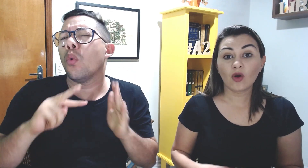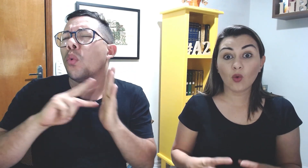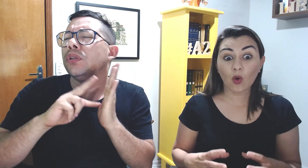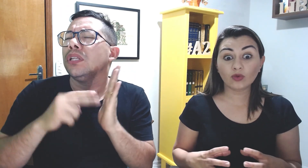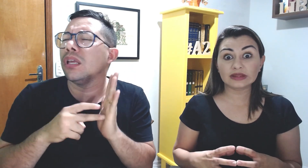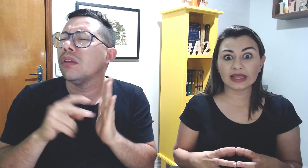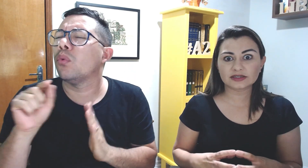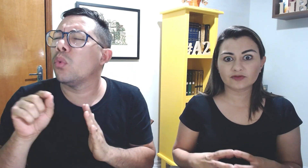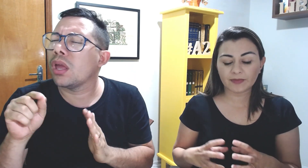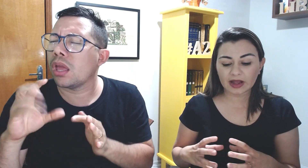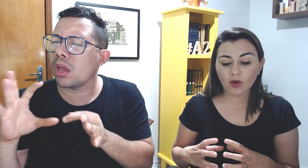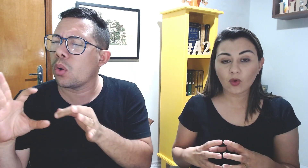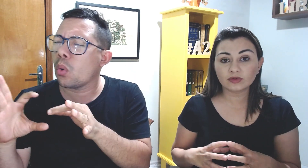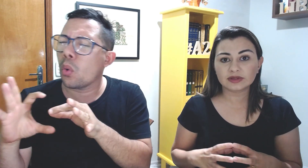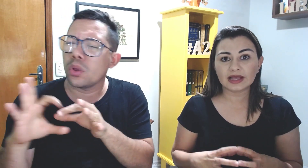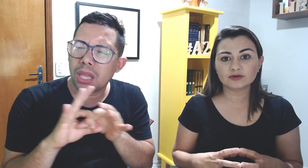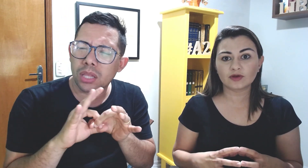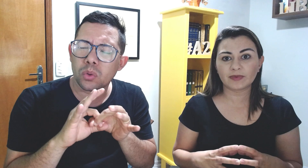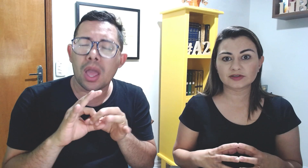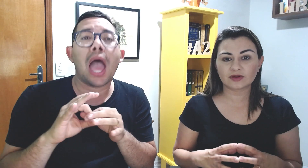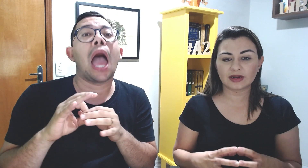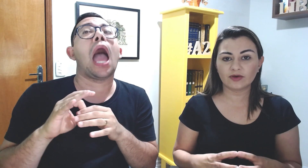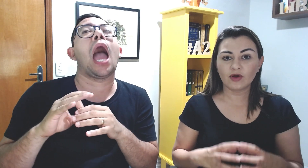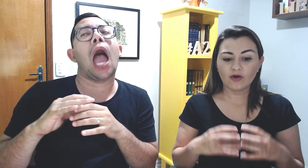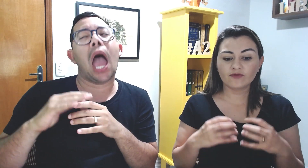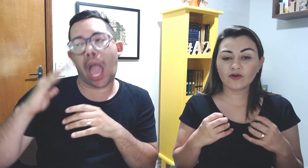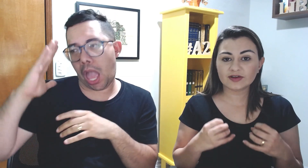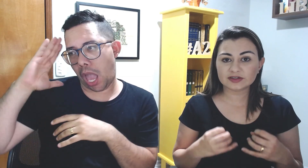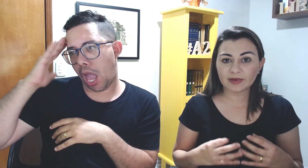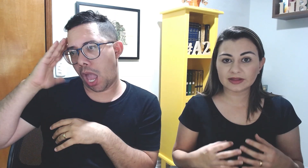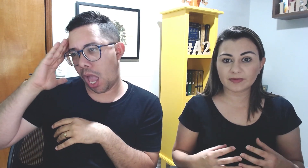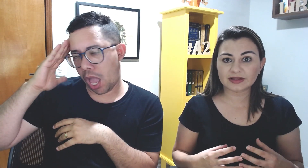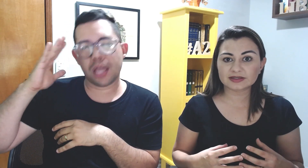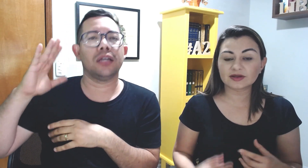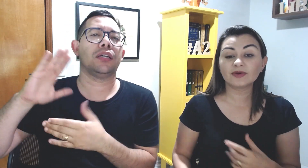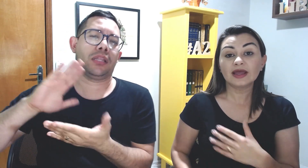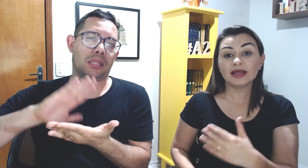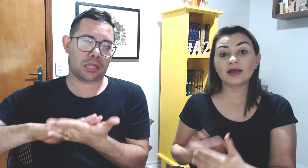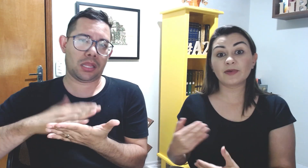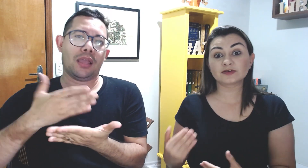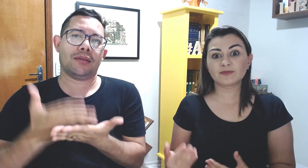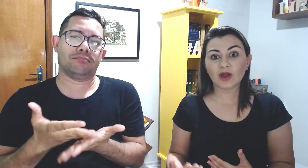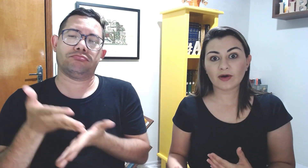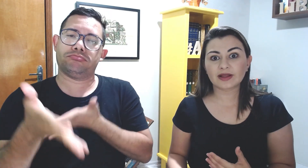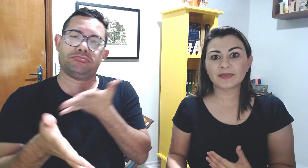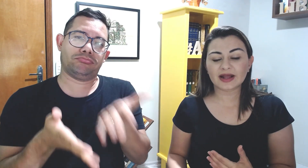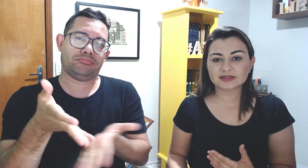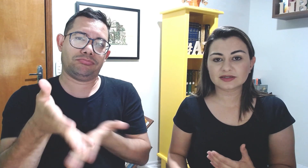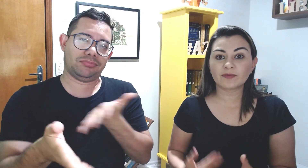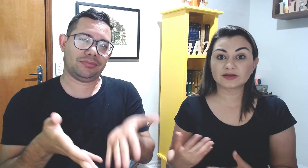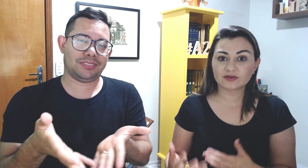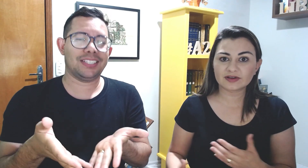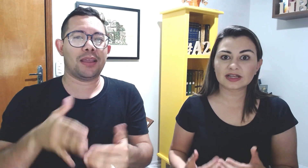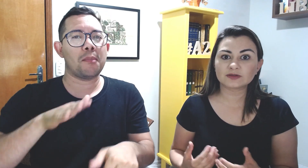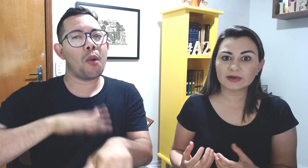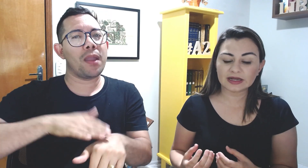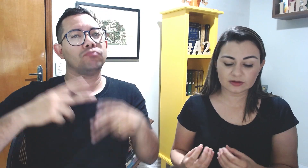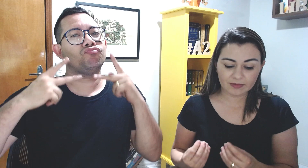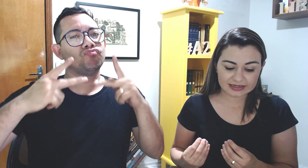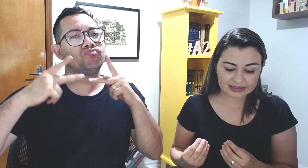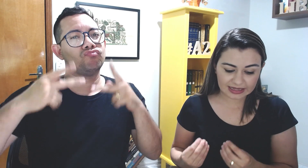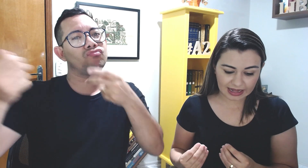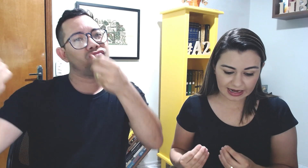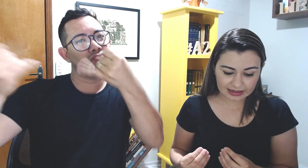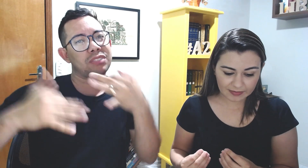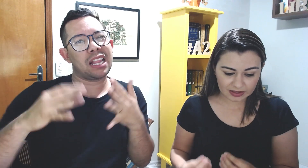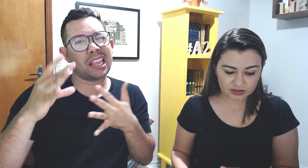daquilo, o contexto, eu vou pegar o contexto que o pastor leu, vou fazer uma interpretação e depois na hora da pregação o pastor vai estar explicando